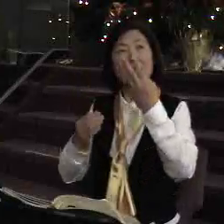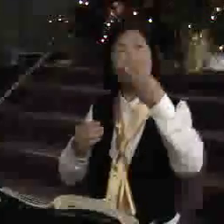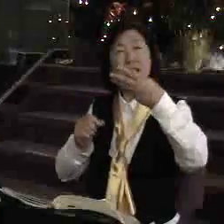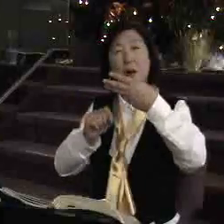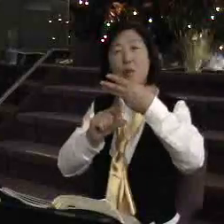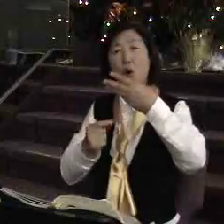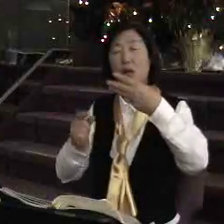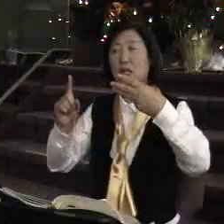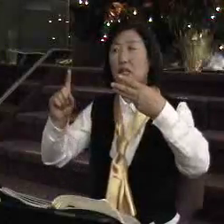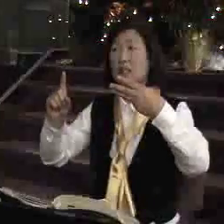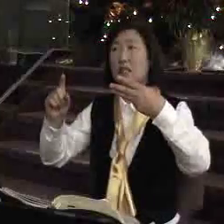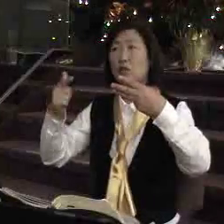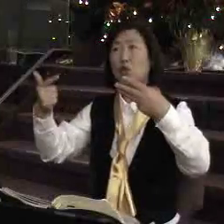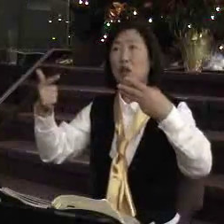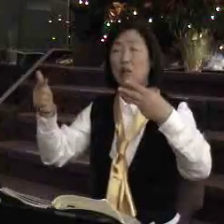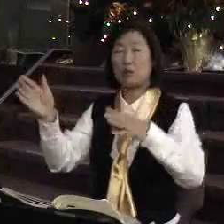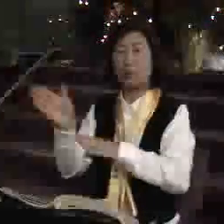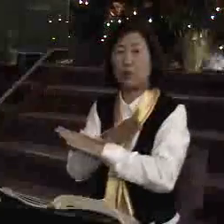금년 새생명 축제는